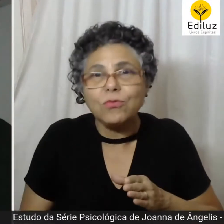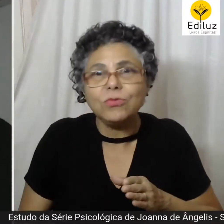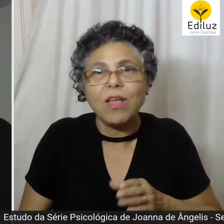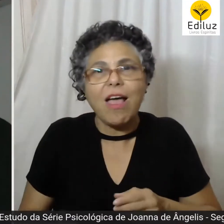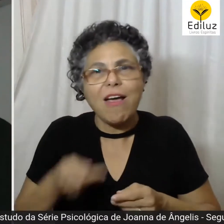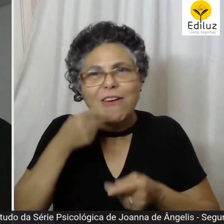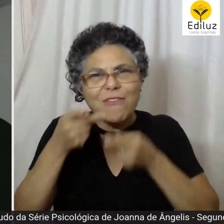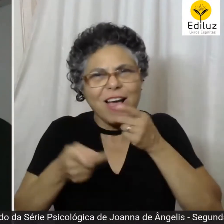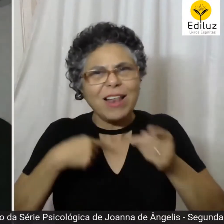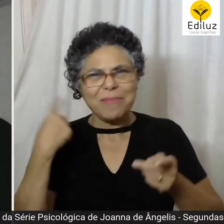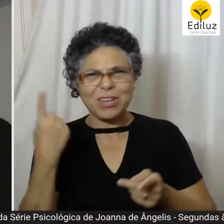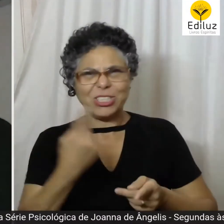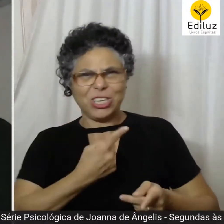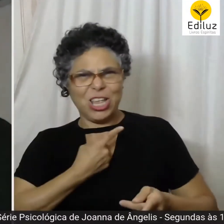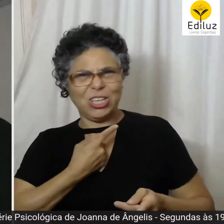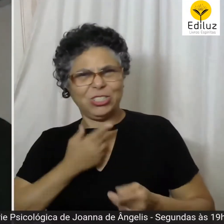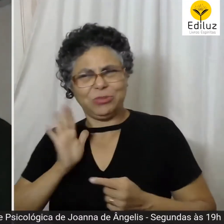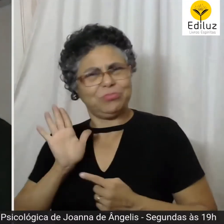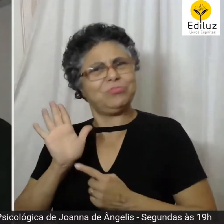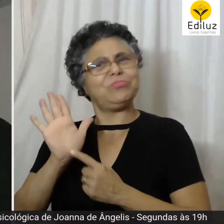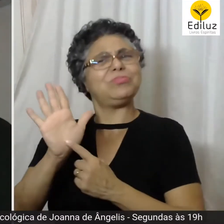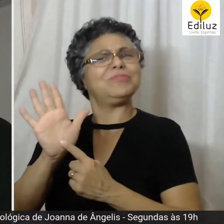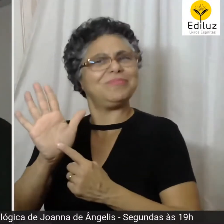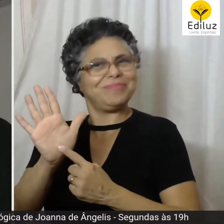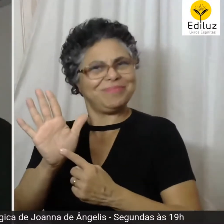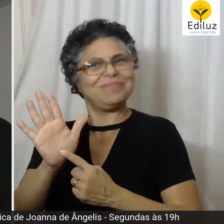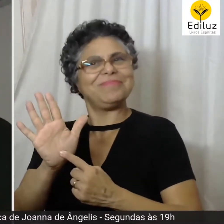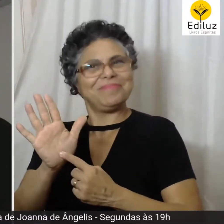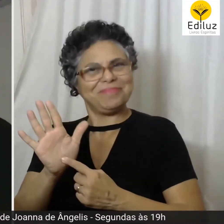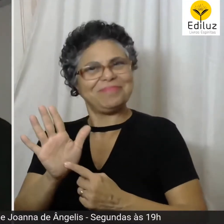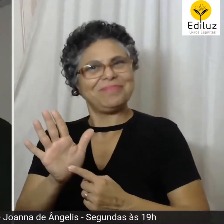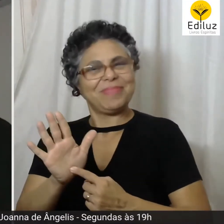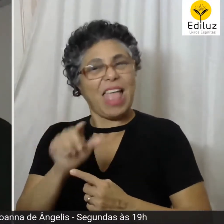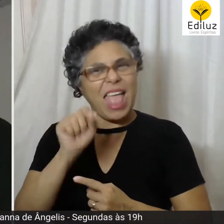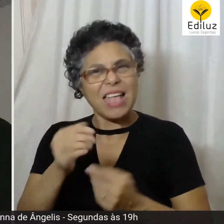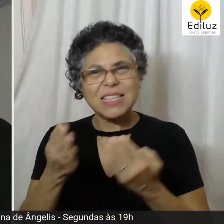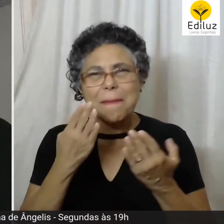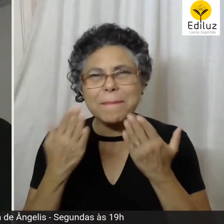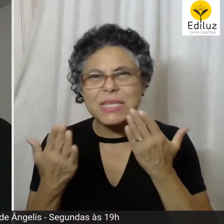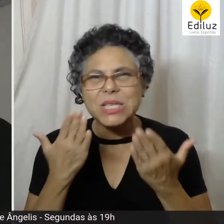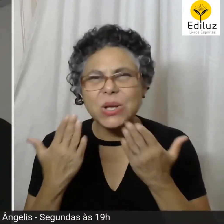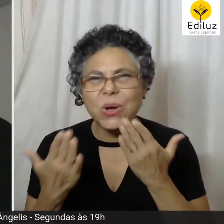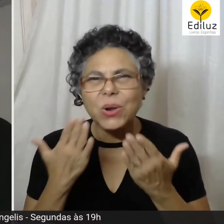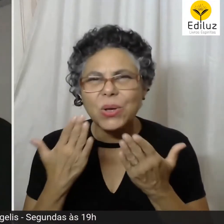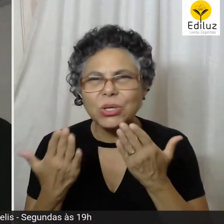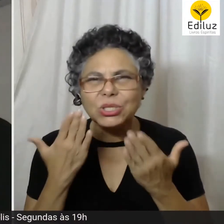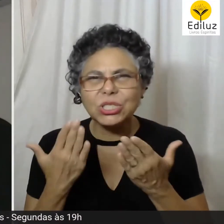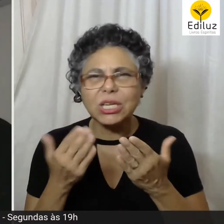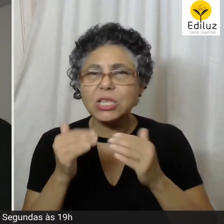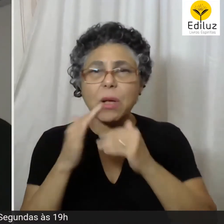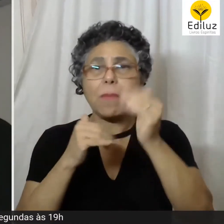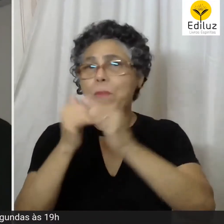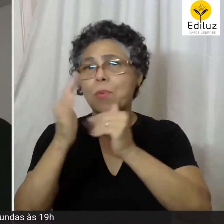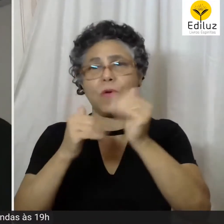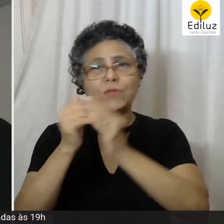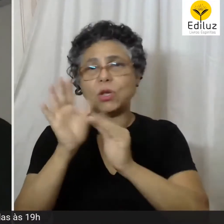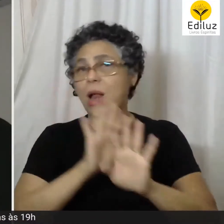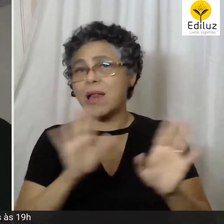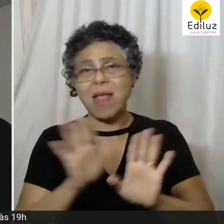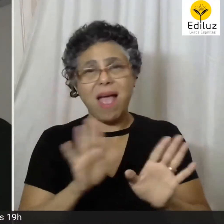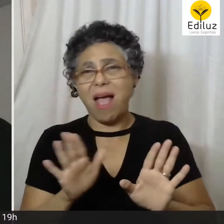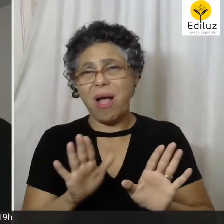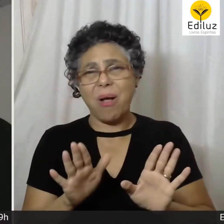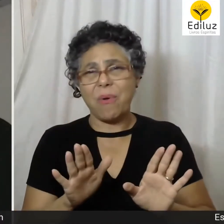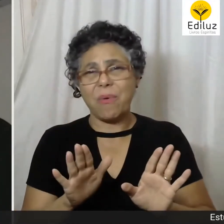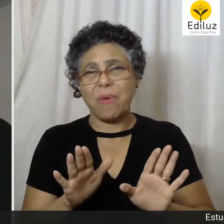vocação. Esse termo para a psicologia não está associado meramente à questão profissional, não. A vocação